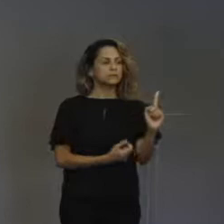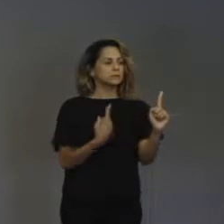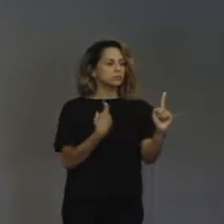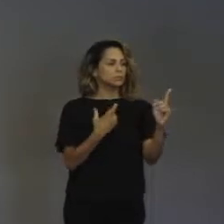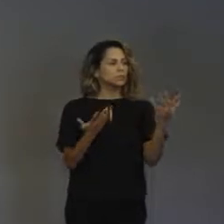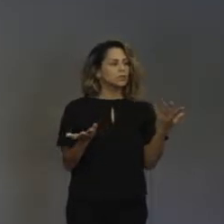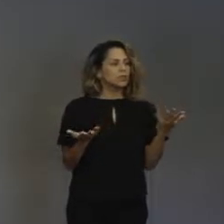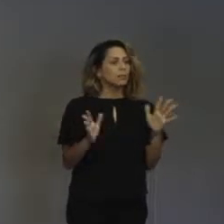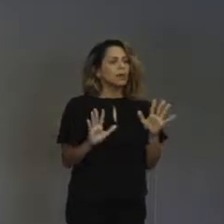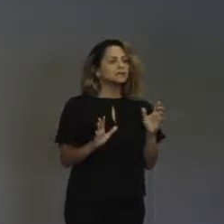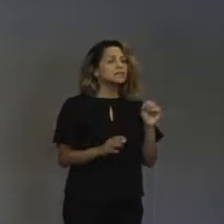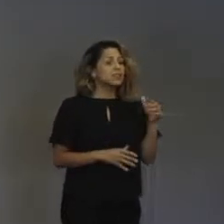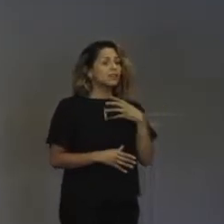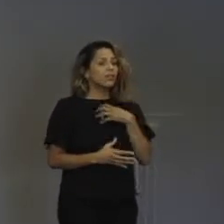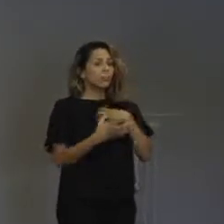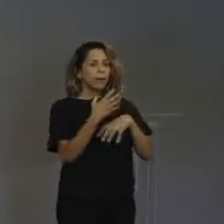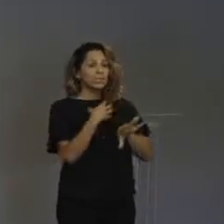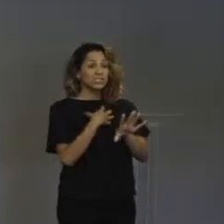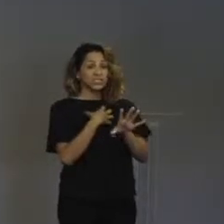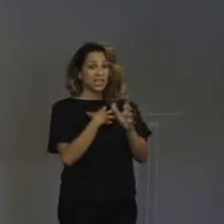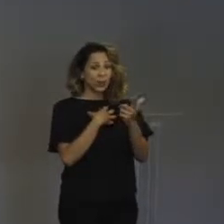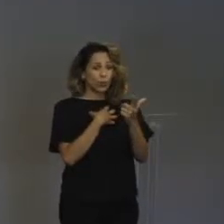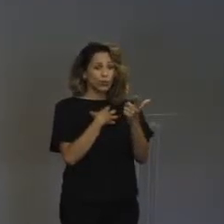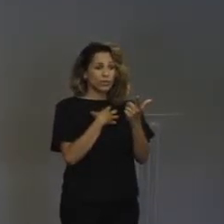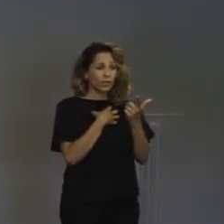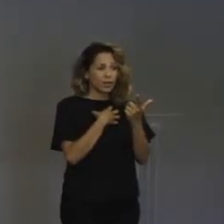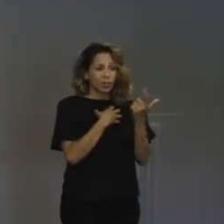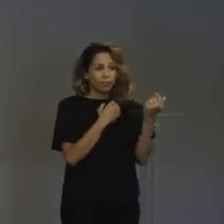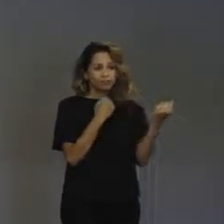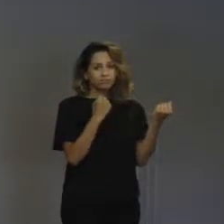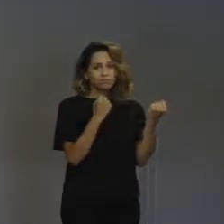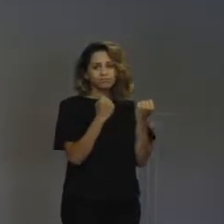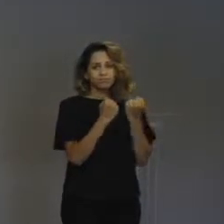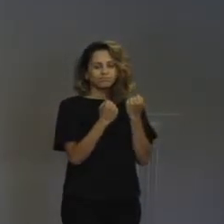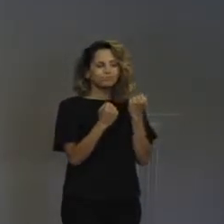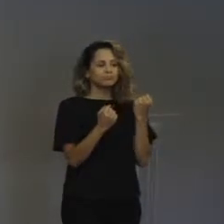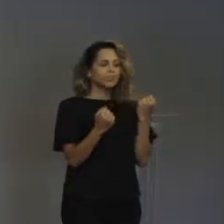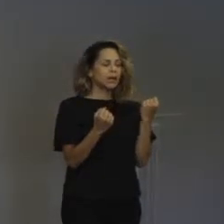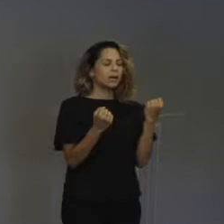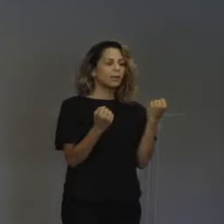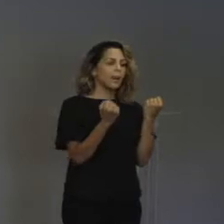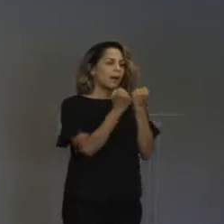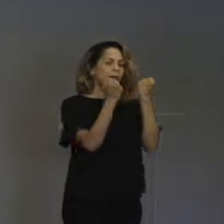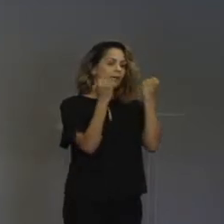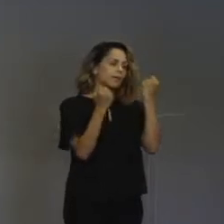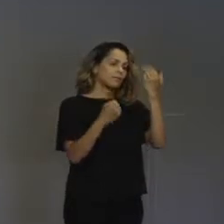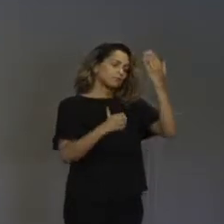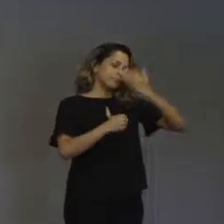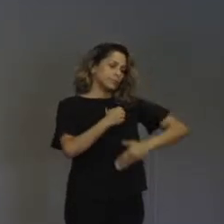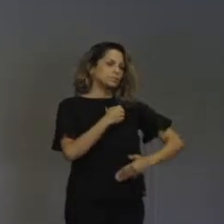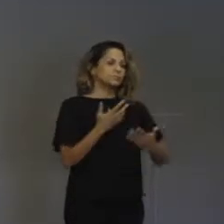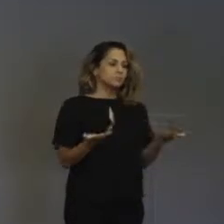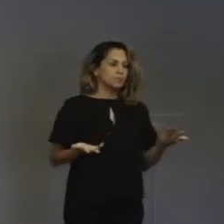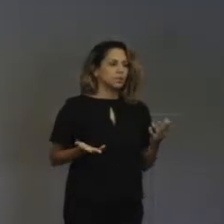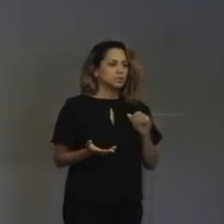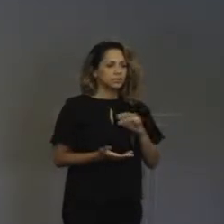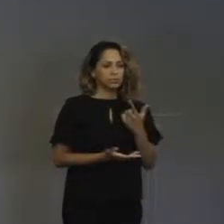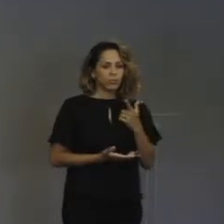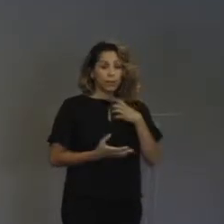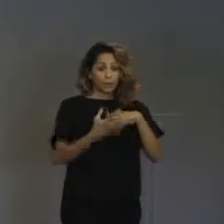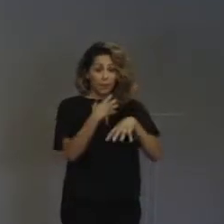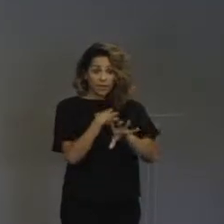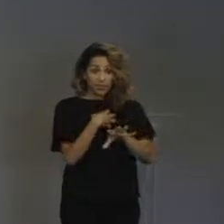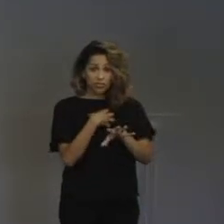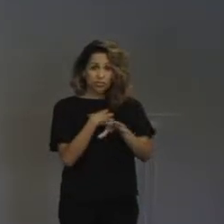ver esse grupo. A gente tem que ver com os dados e as ferramentas, mas a gente tem que olhar esse grupo. Se a gente não tem empatia para entender o que é o